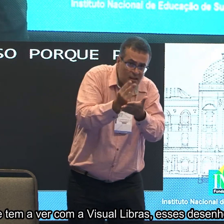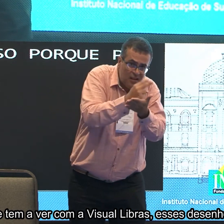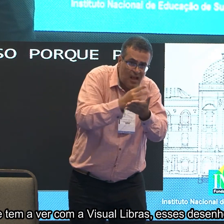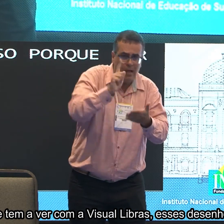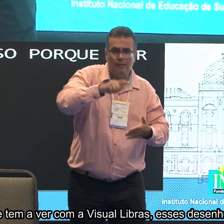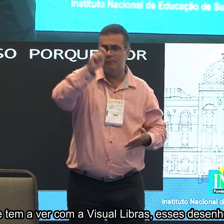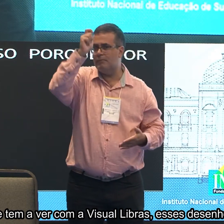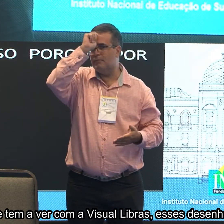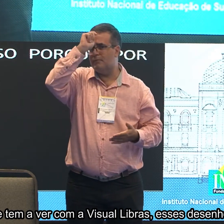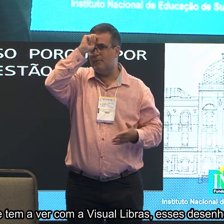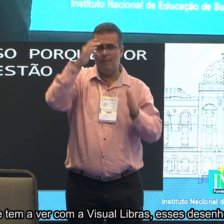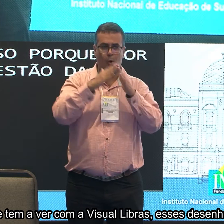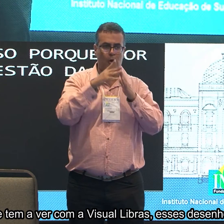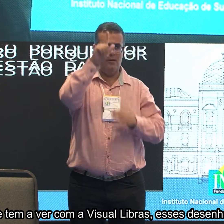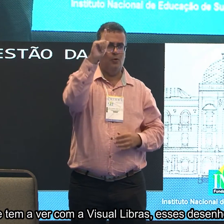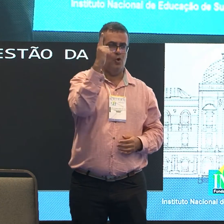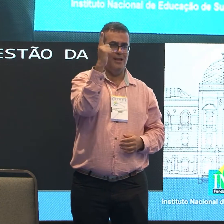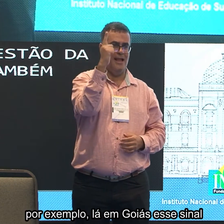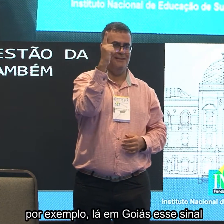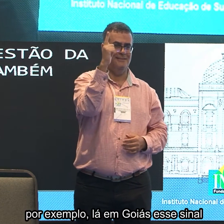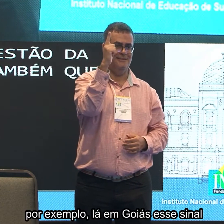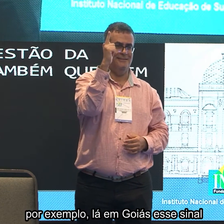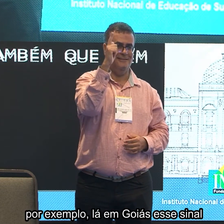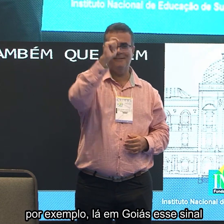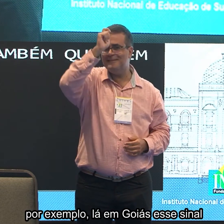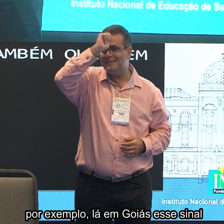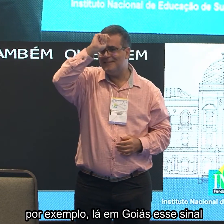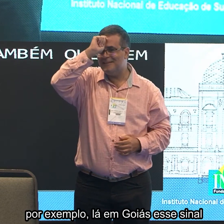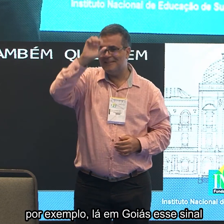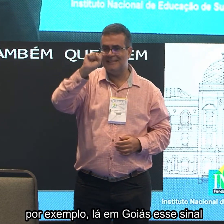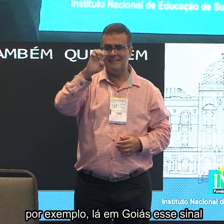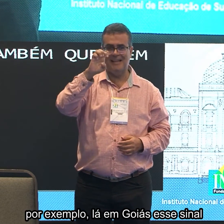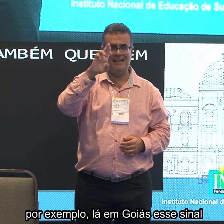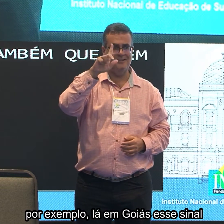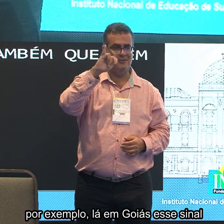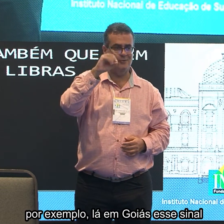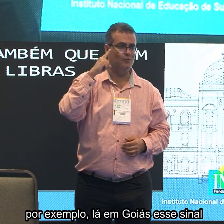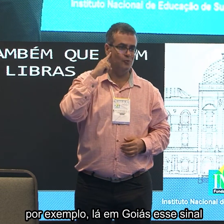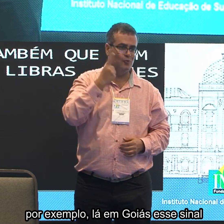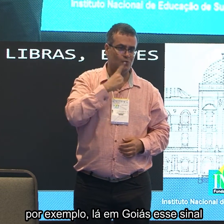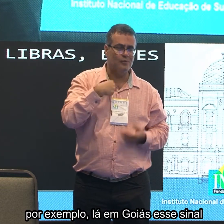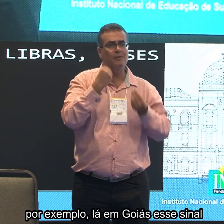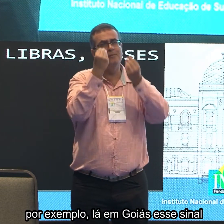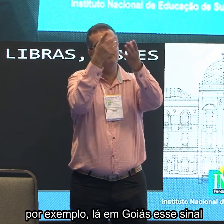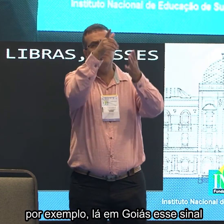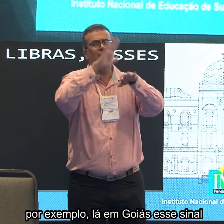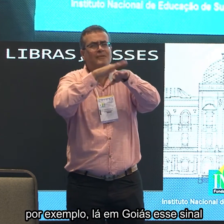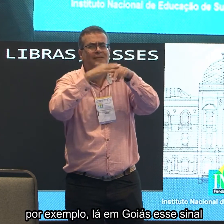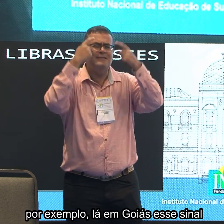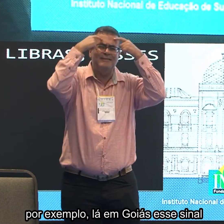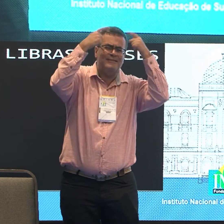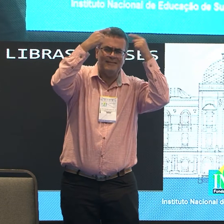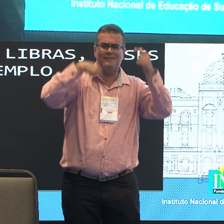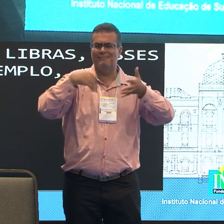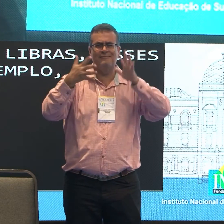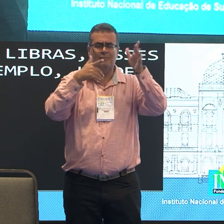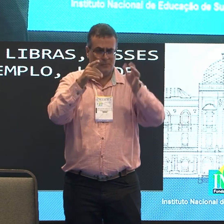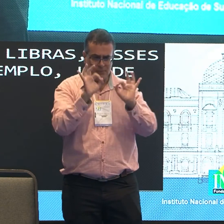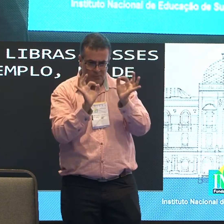Visual Libras, esses desenhos, por exemplo, lá de Goiás, esse sinal.